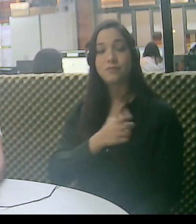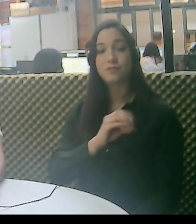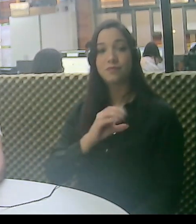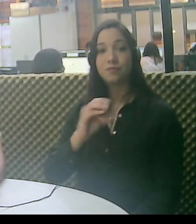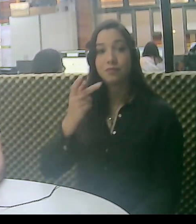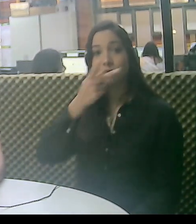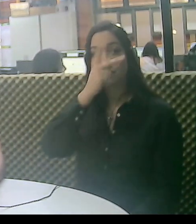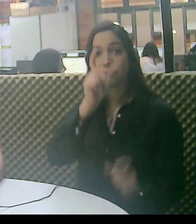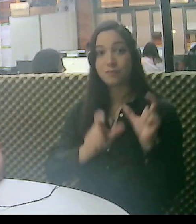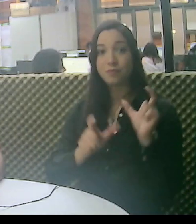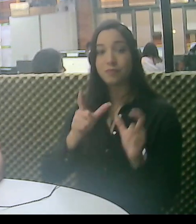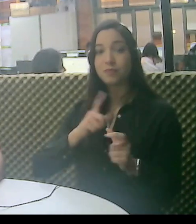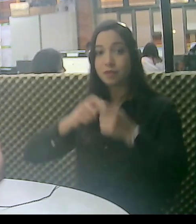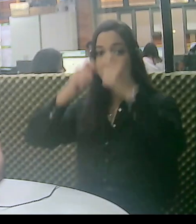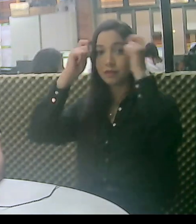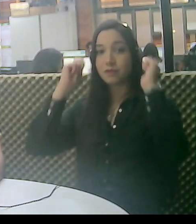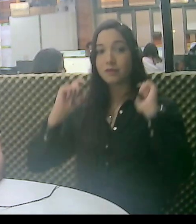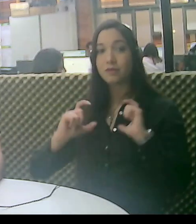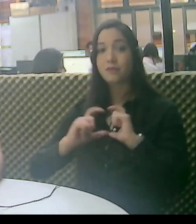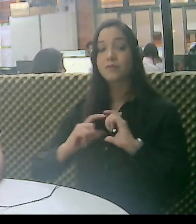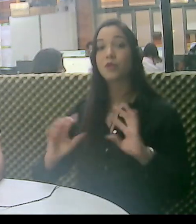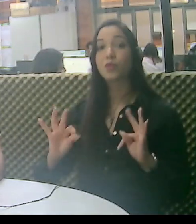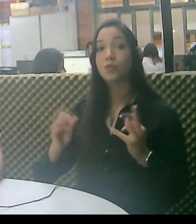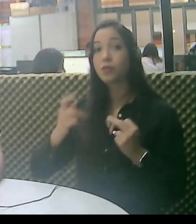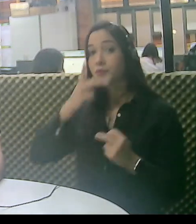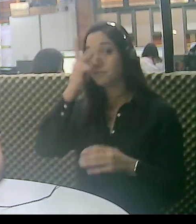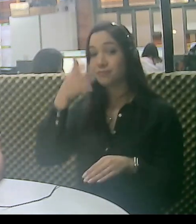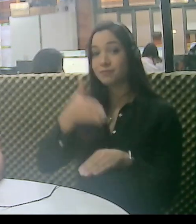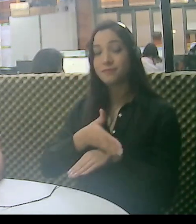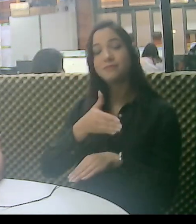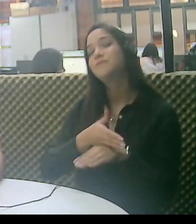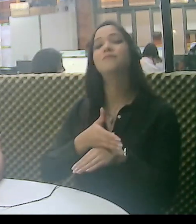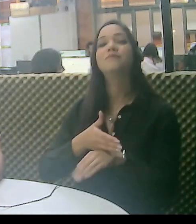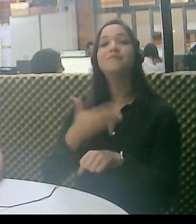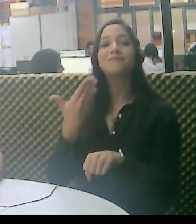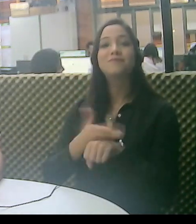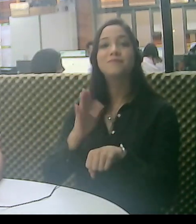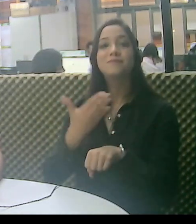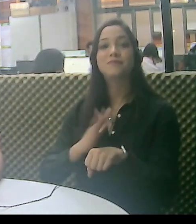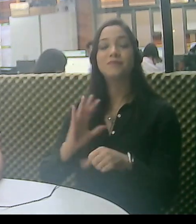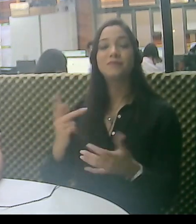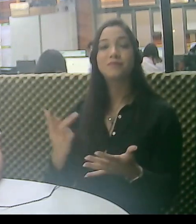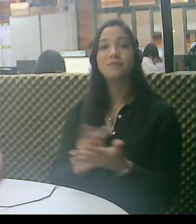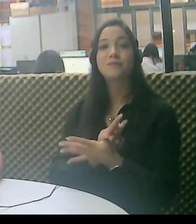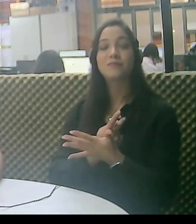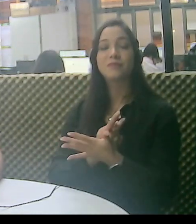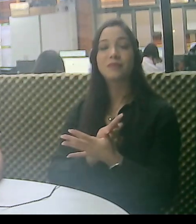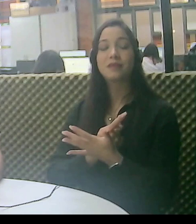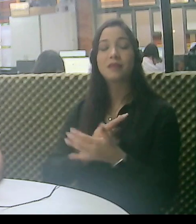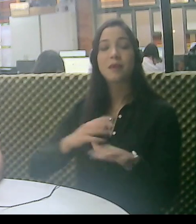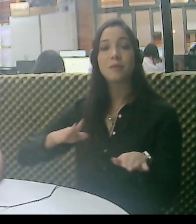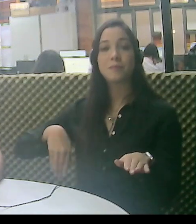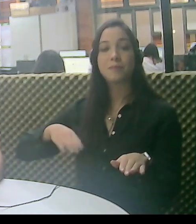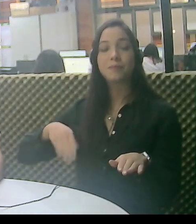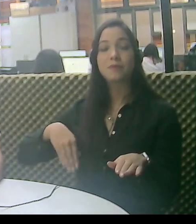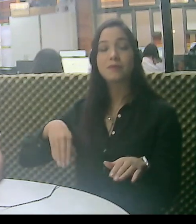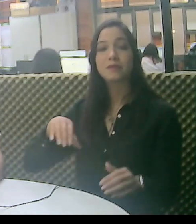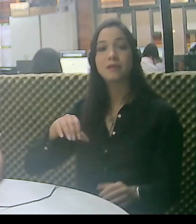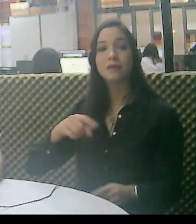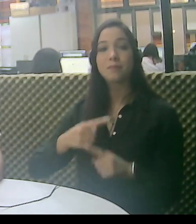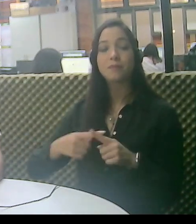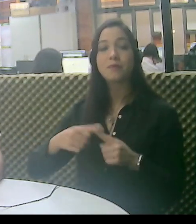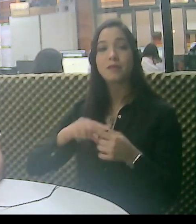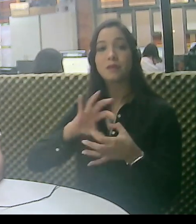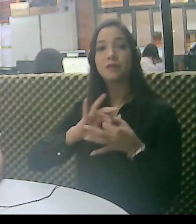alunos, com entrega de medalhas a todos os participantes. A atividade acontece na piscina semiolímpica. Confira a